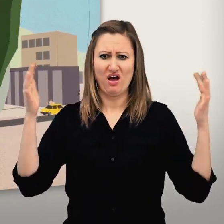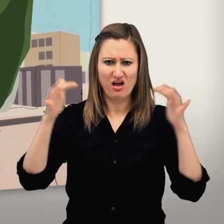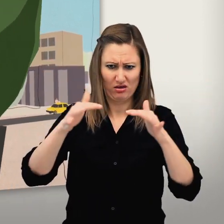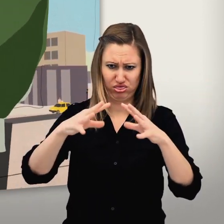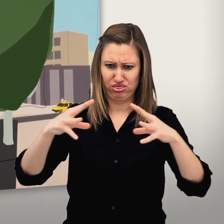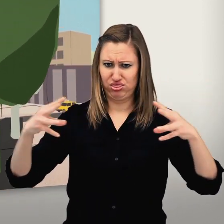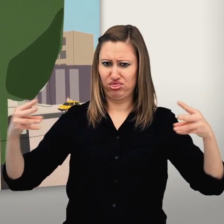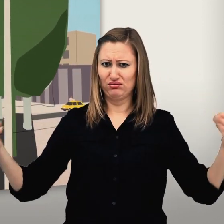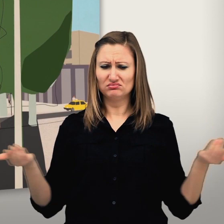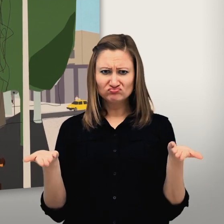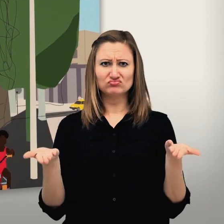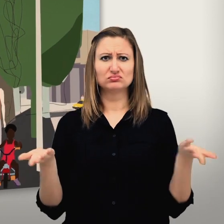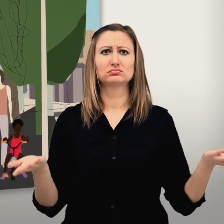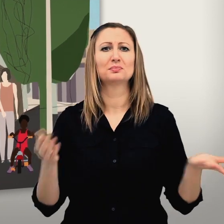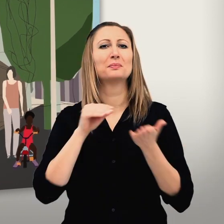Vielfalt.